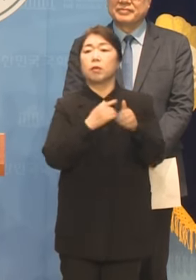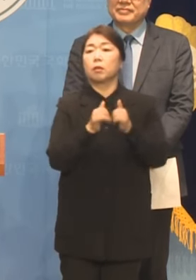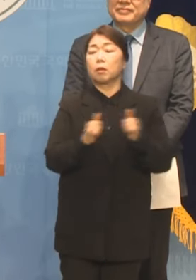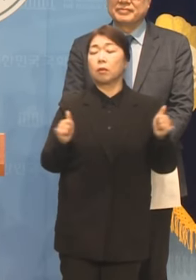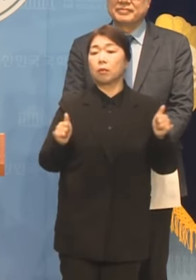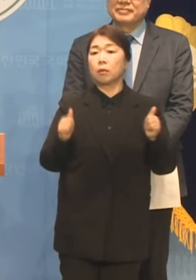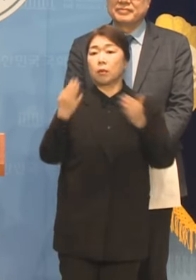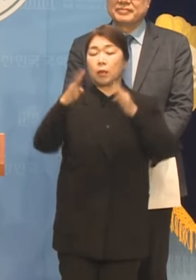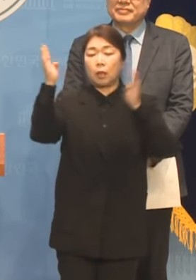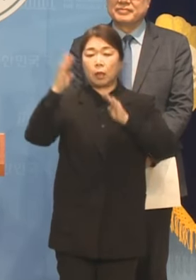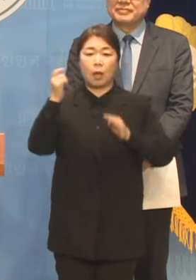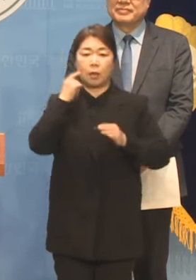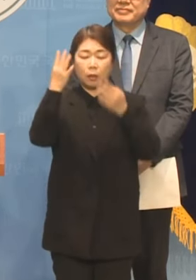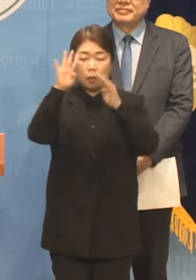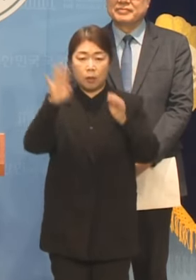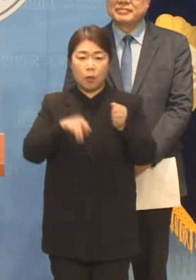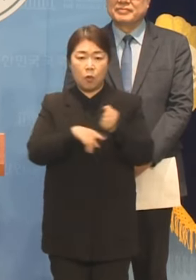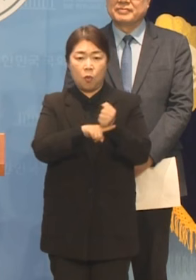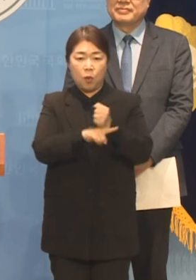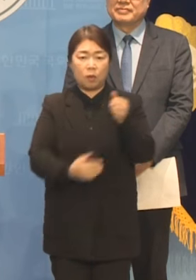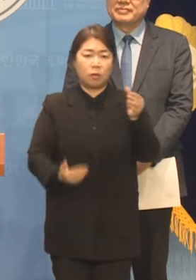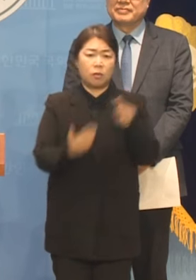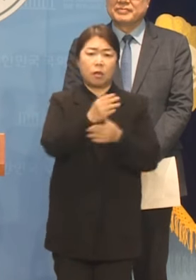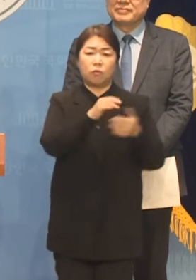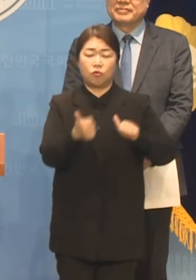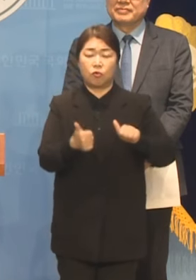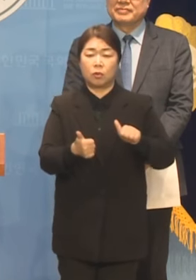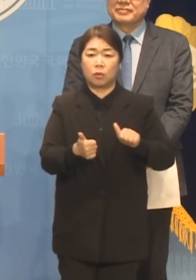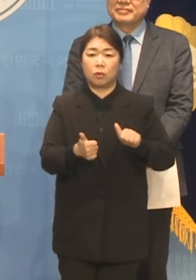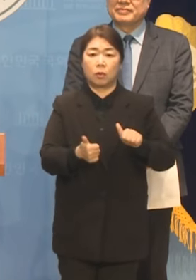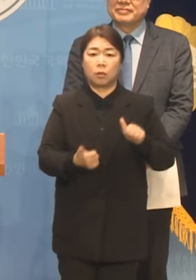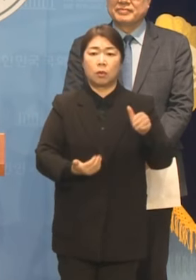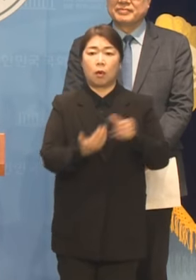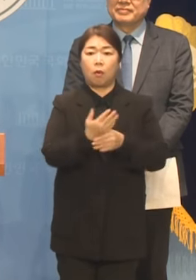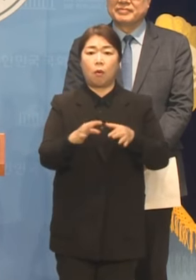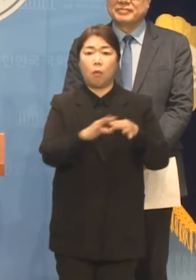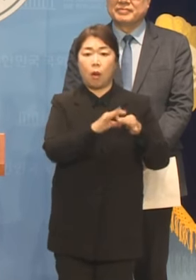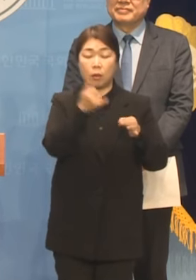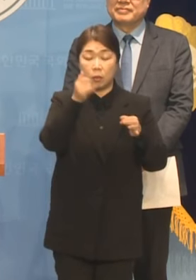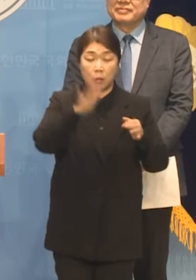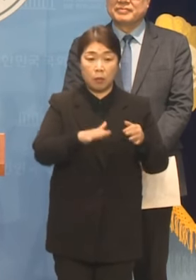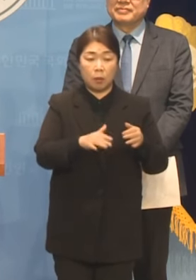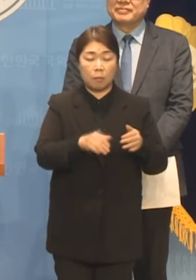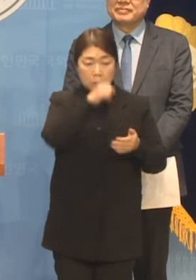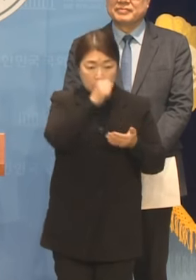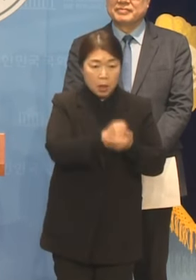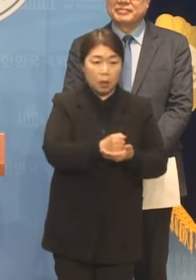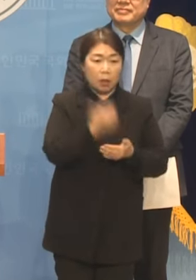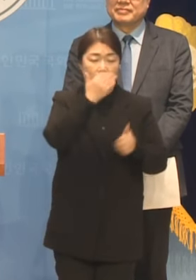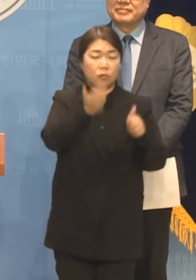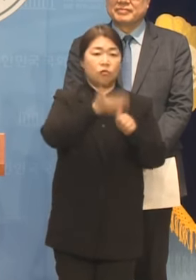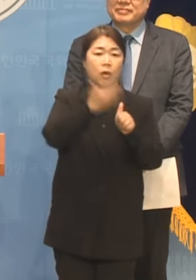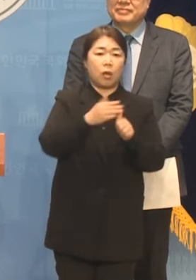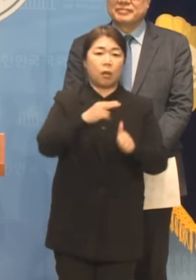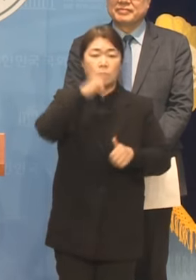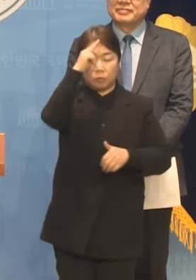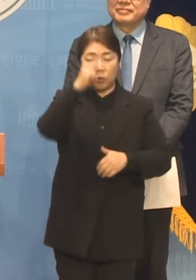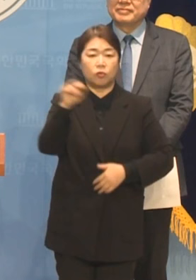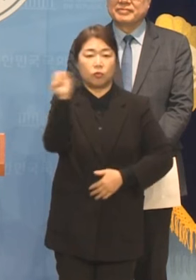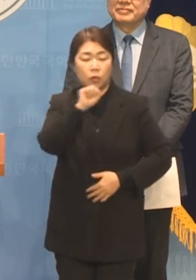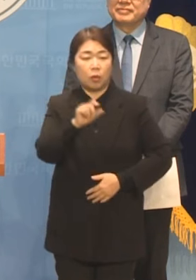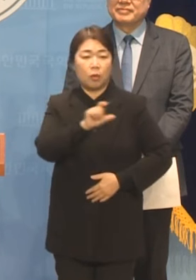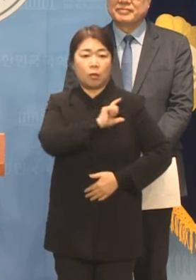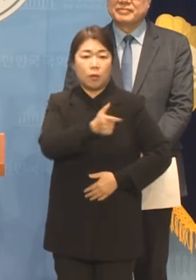대학생 가짜 대학생 고문치사 사건에 연루 됐는데도 적격 성추행 음주운전 무면허 운전